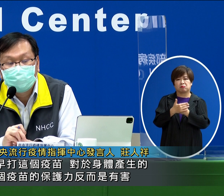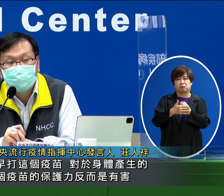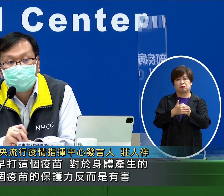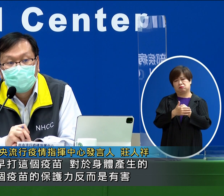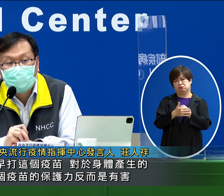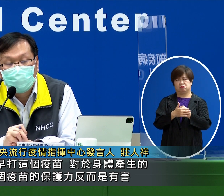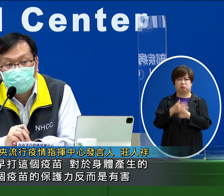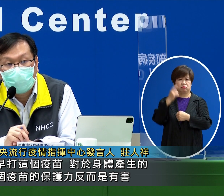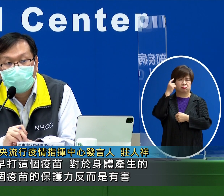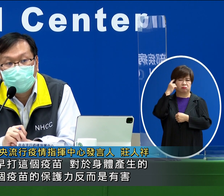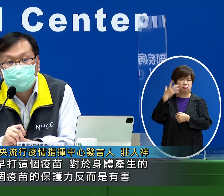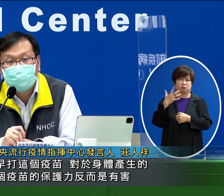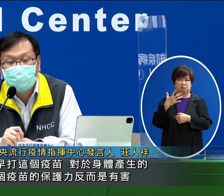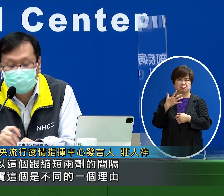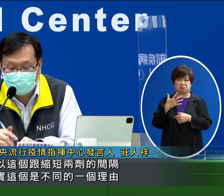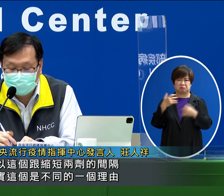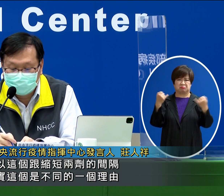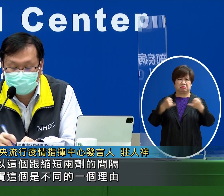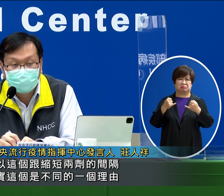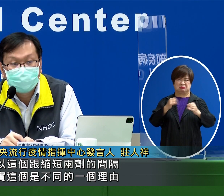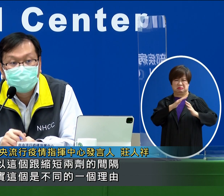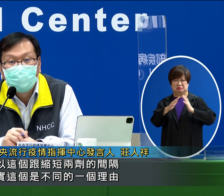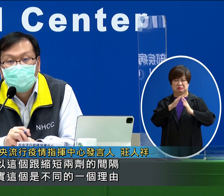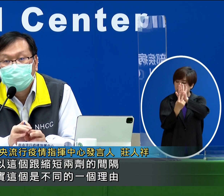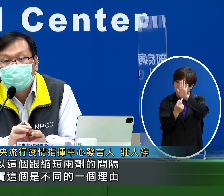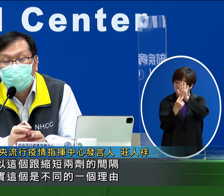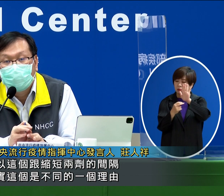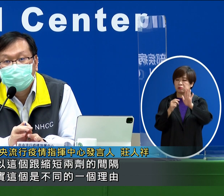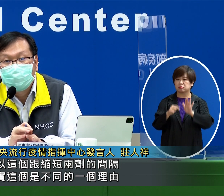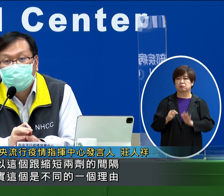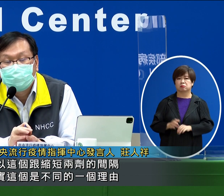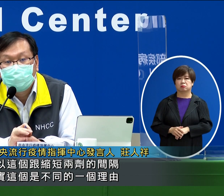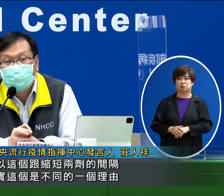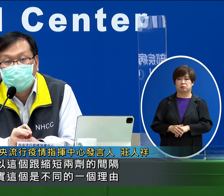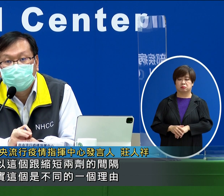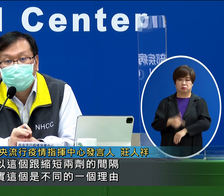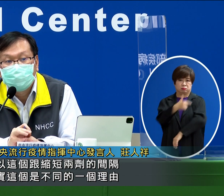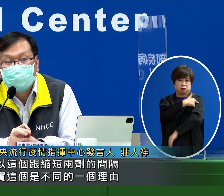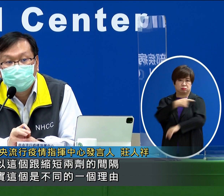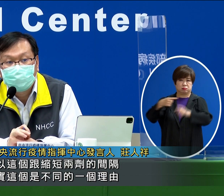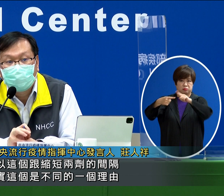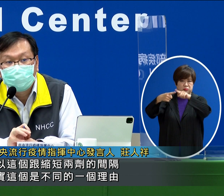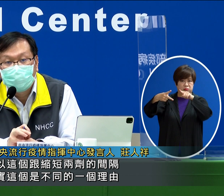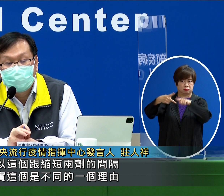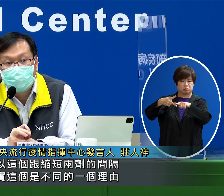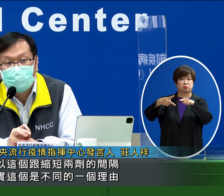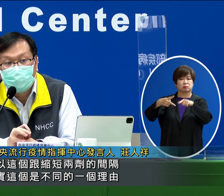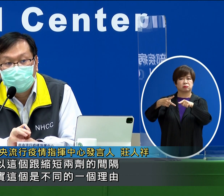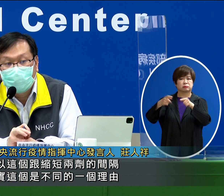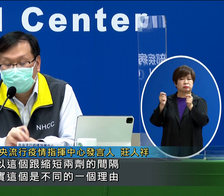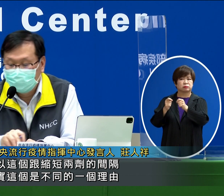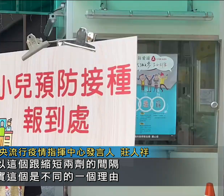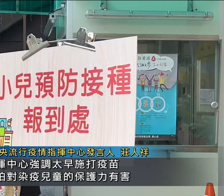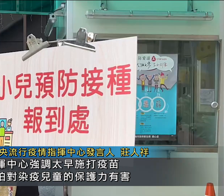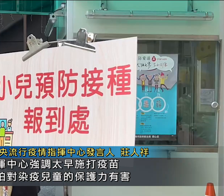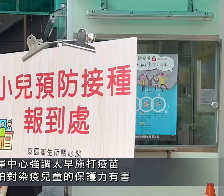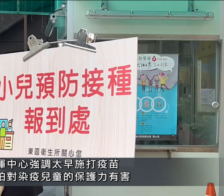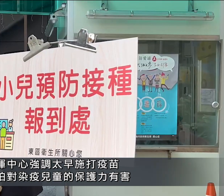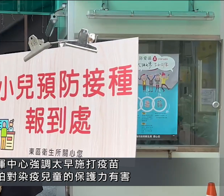是有害哈。所以这个跟缩短2剂的间隔，其实这是不同的一个理由。 指挥中心强调，太早施打